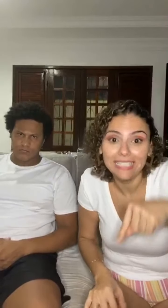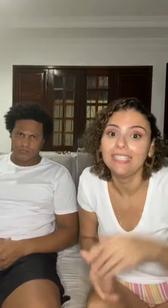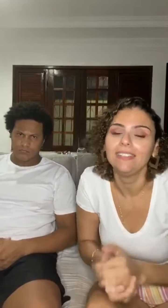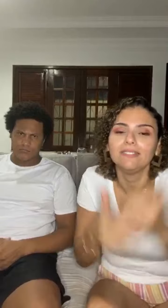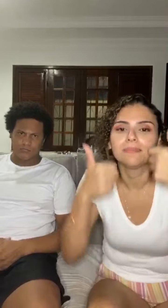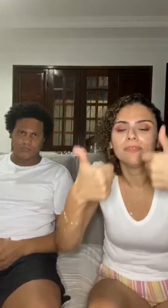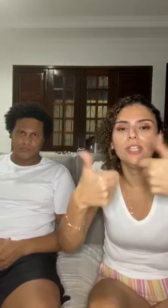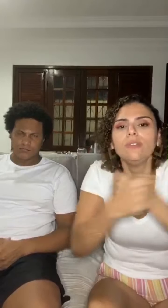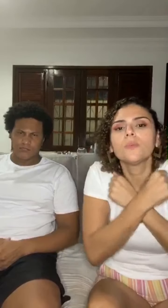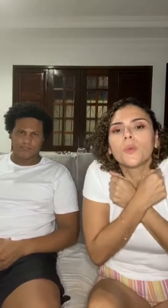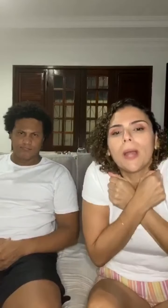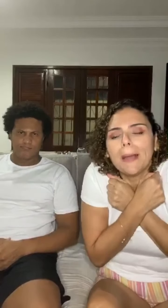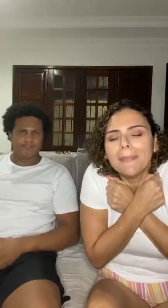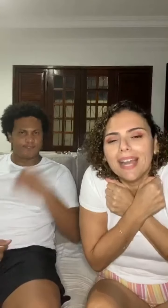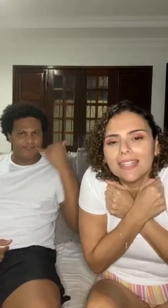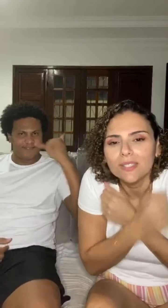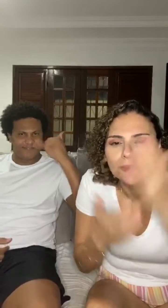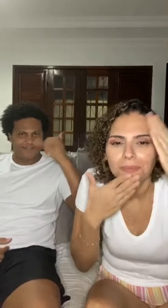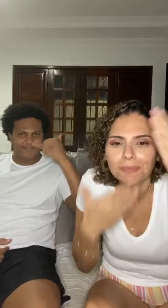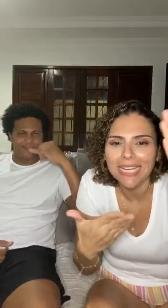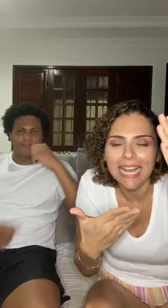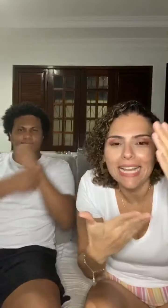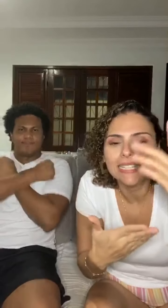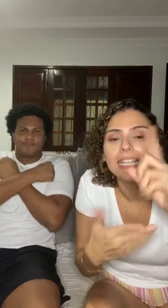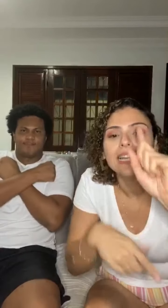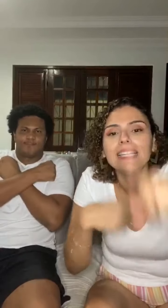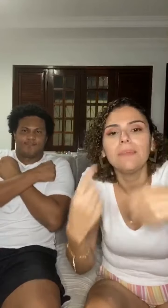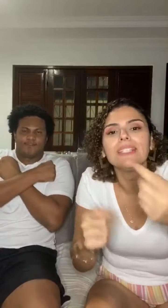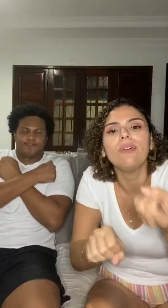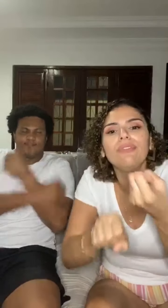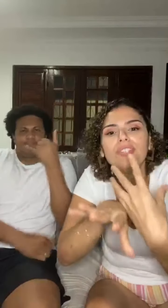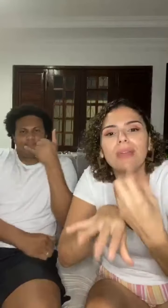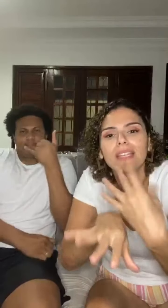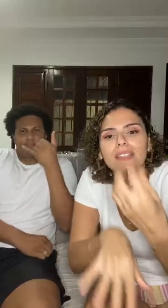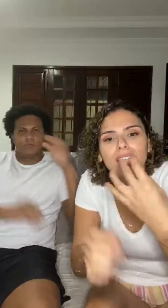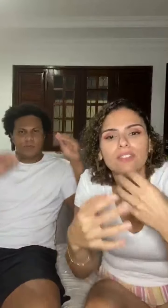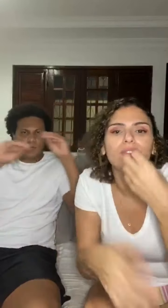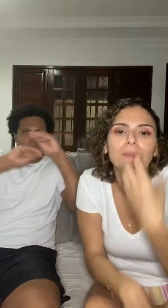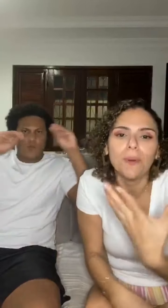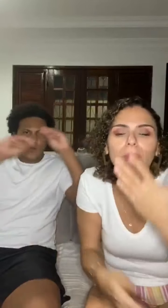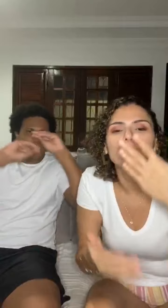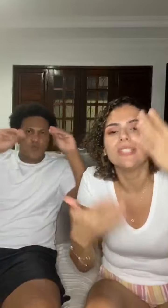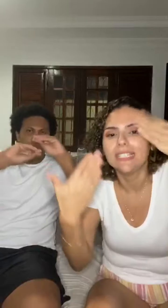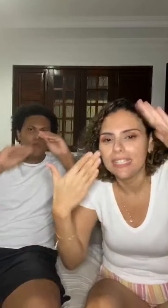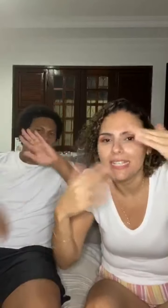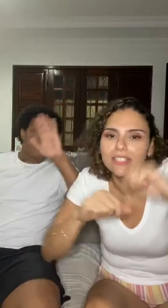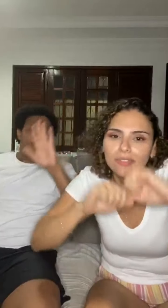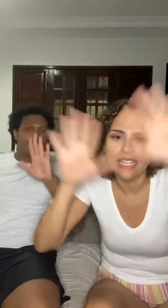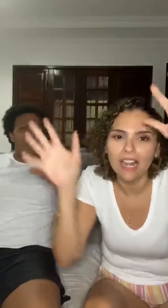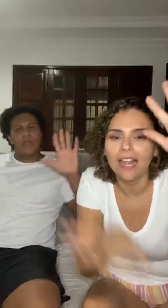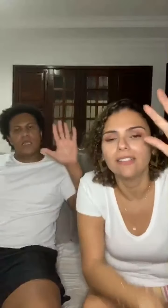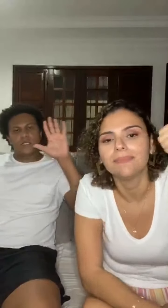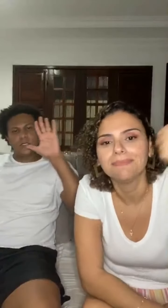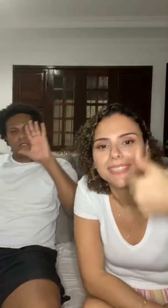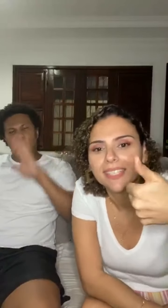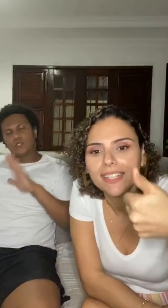aqui. Viu? Abraço, obrigada. Depois dá um feedbackzinho se foi bom, se vocês entenderam, se foi